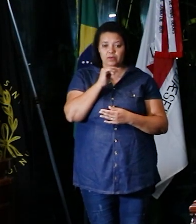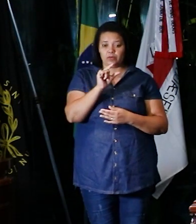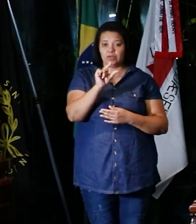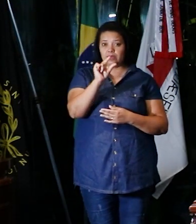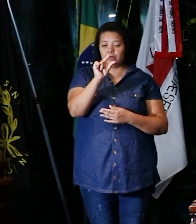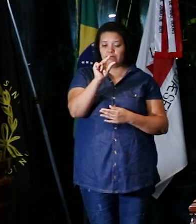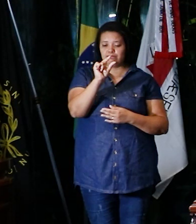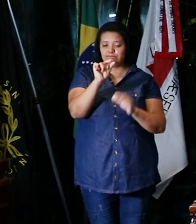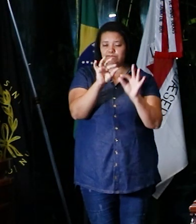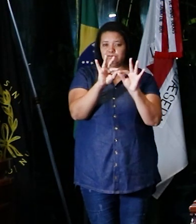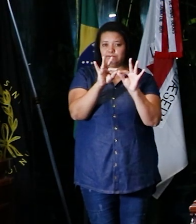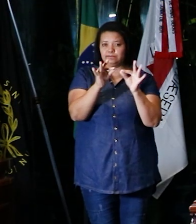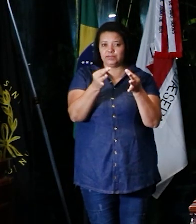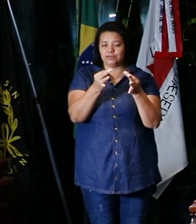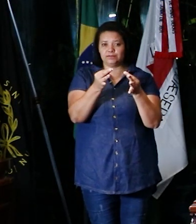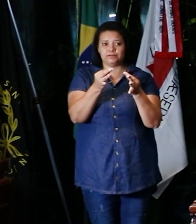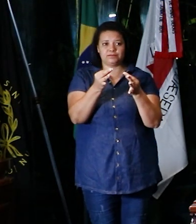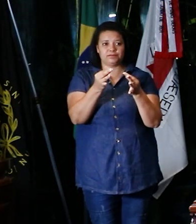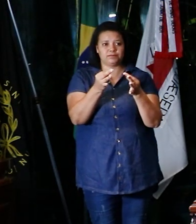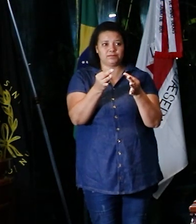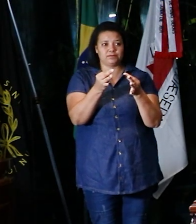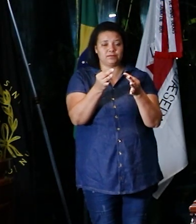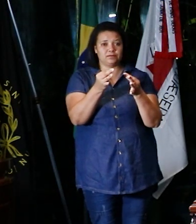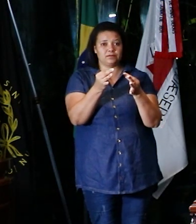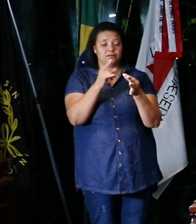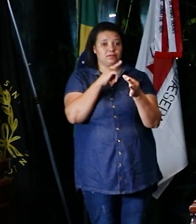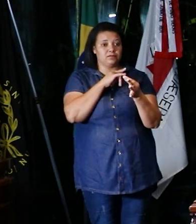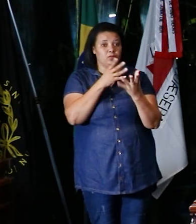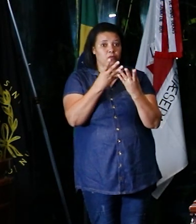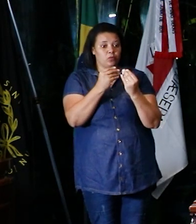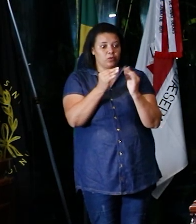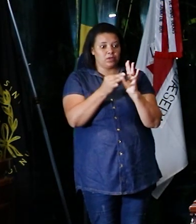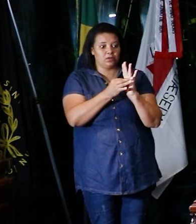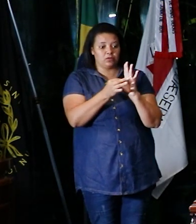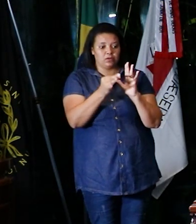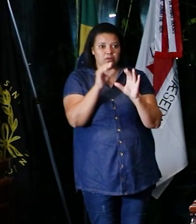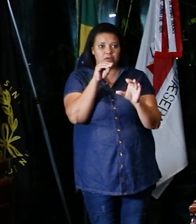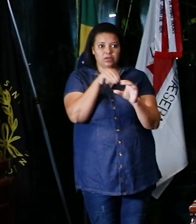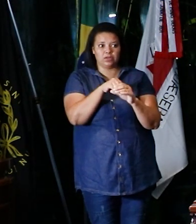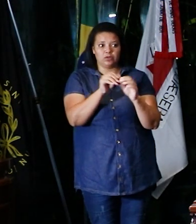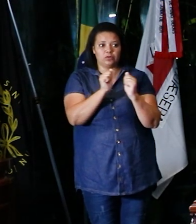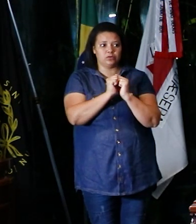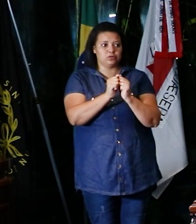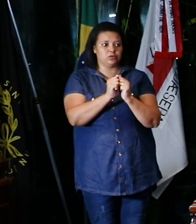miniconto. E há muitas crônicas ali no meio.